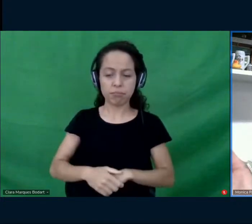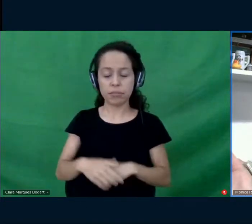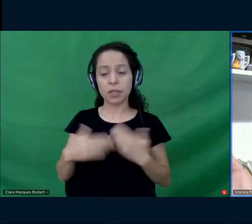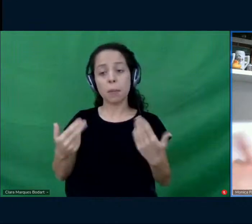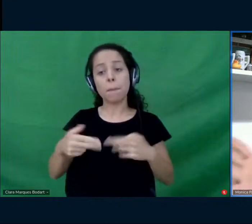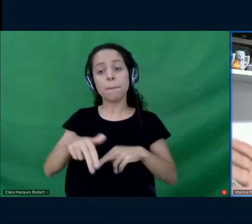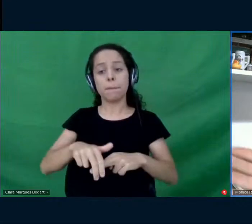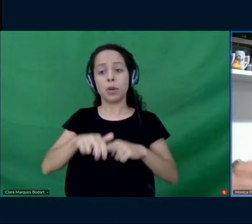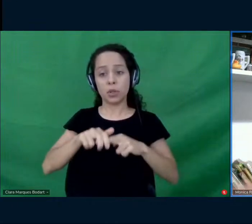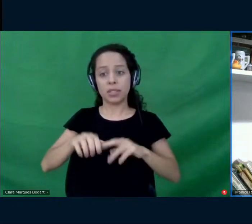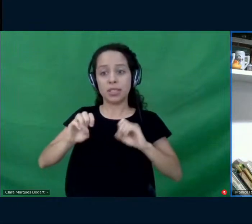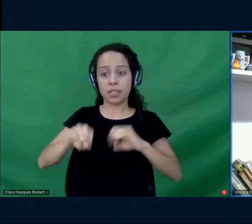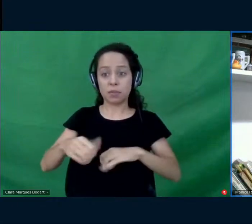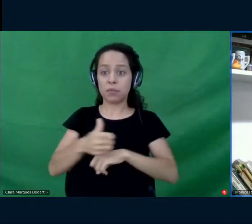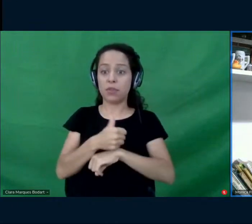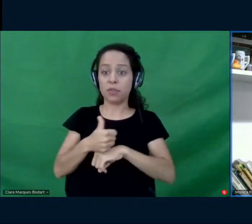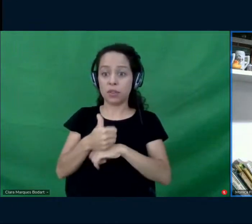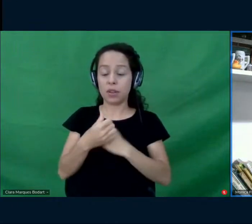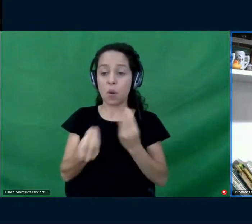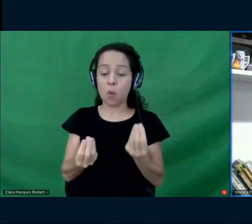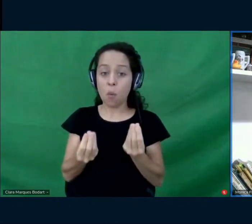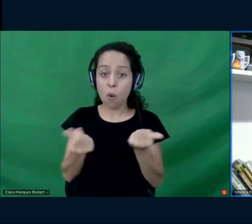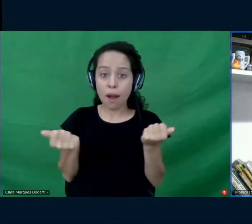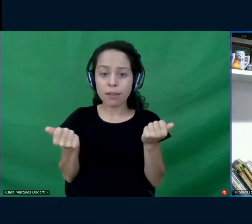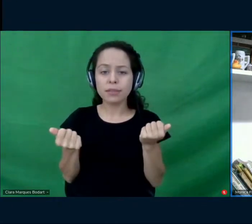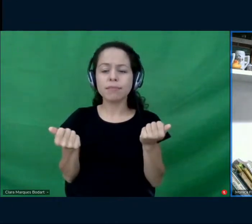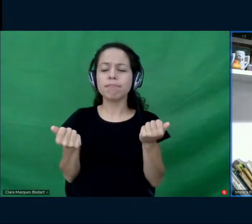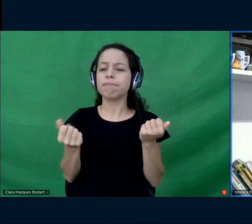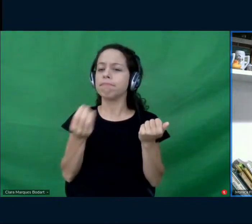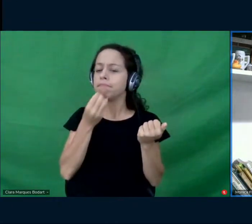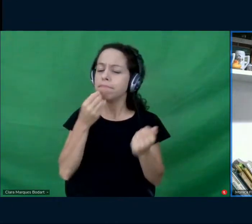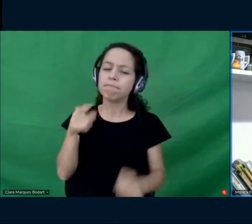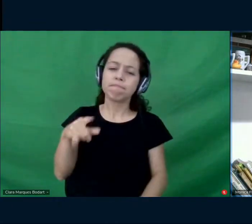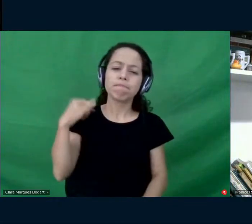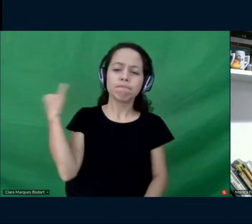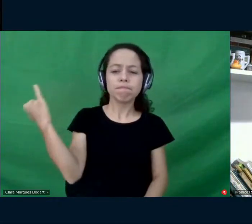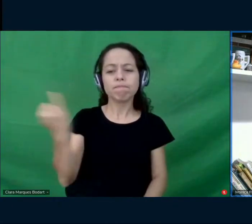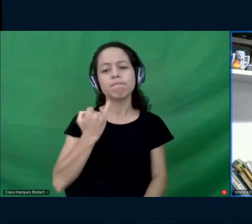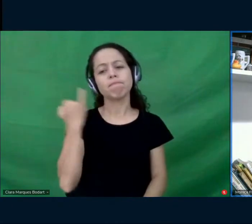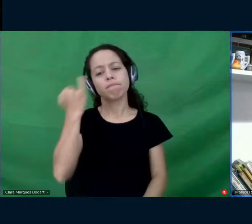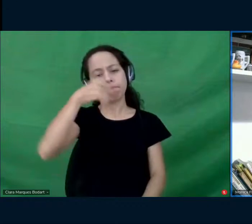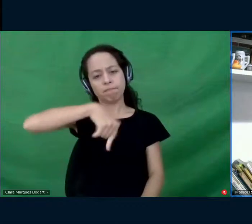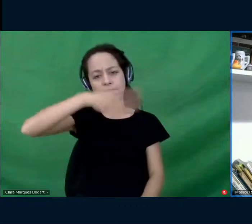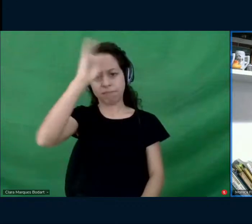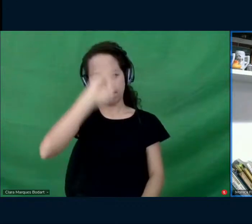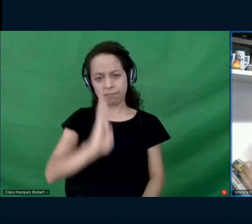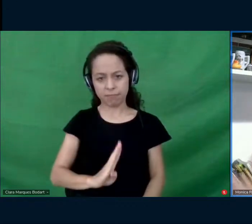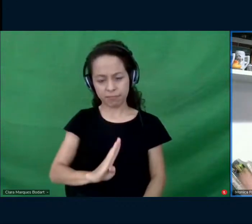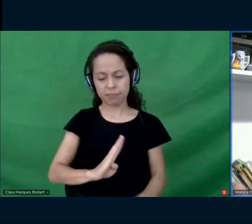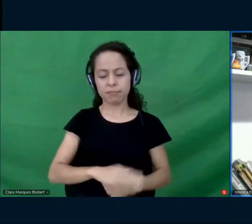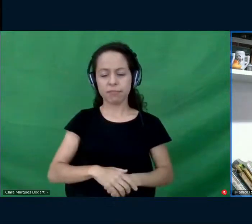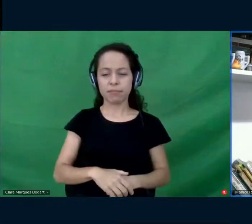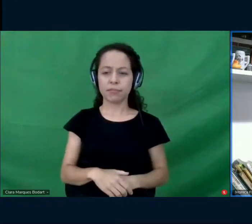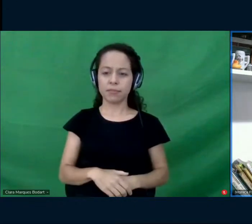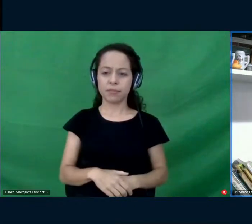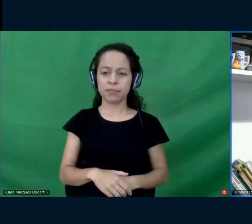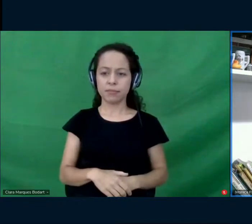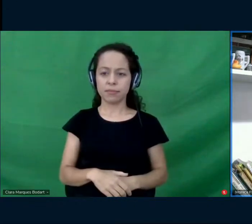educação profissional de qualidade, ela é uma necessidade no Brasil. E o que a história